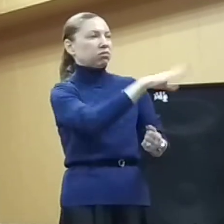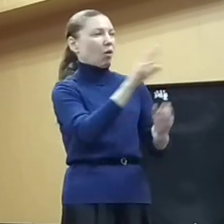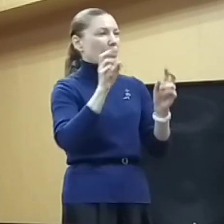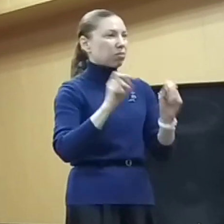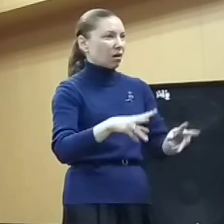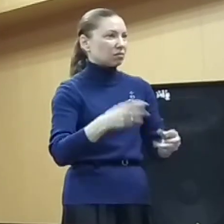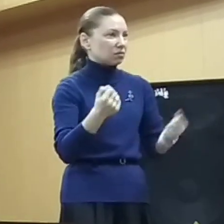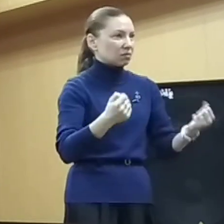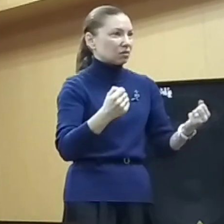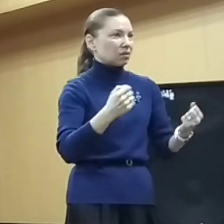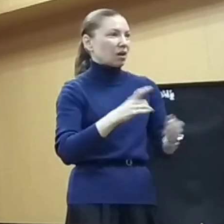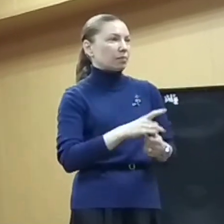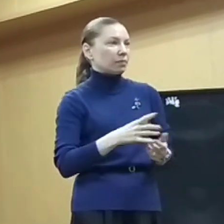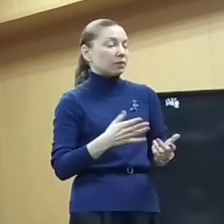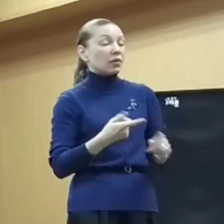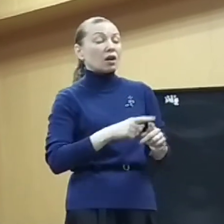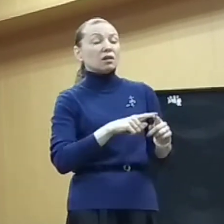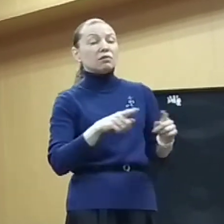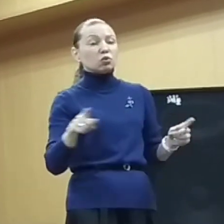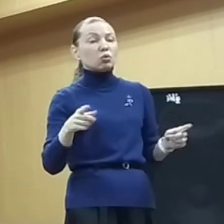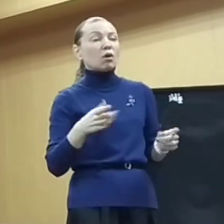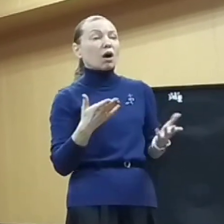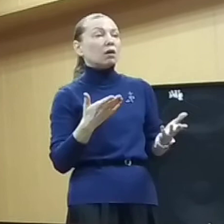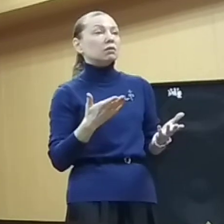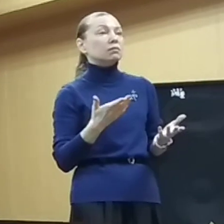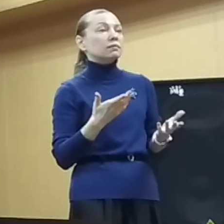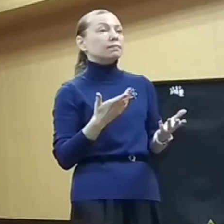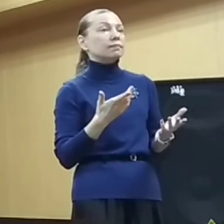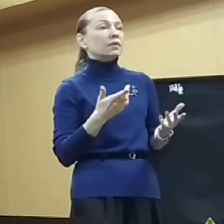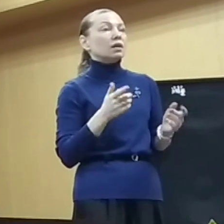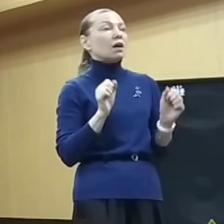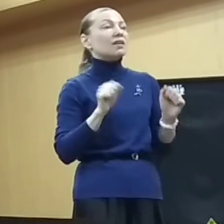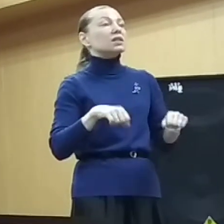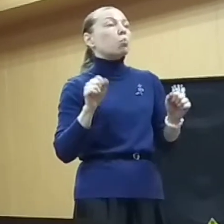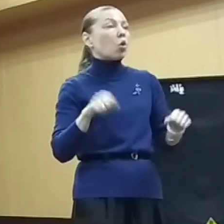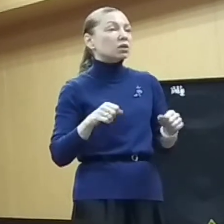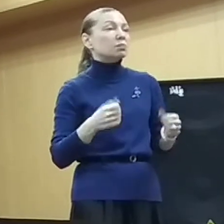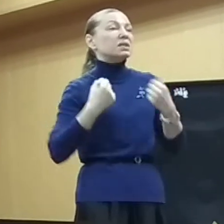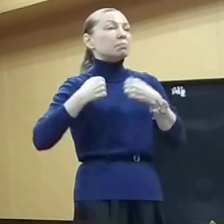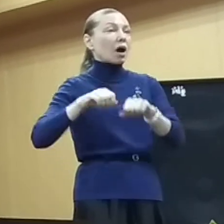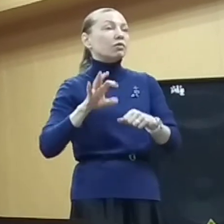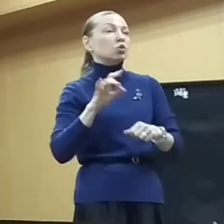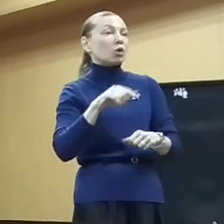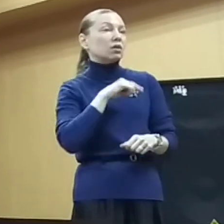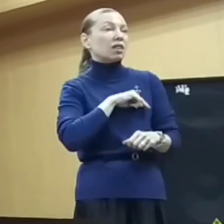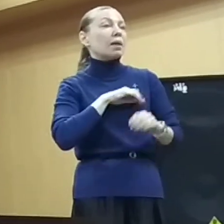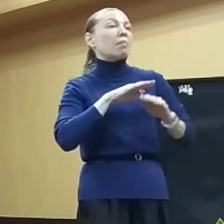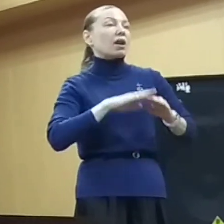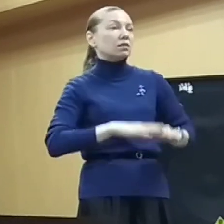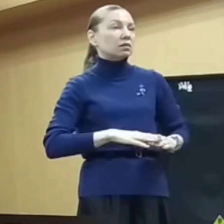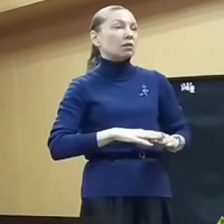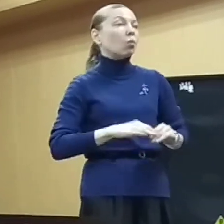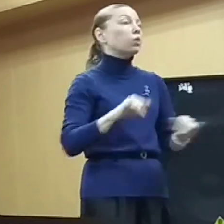Это все тоже способ справиться с депрессией, к сожалению. Ну и вот